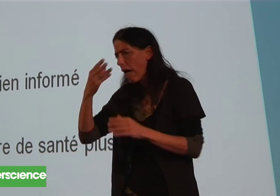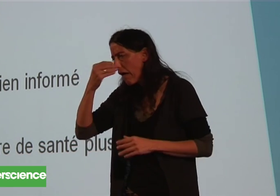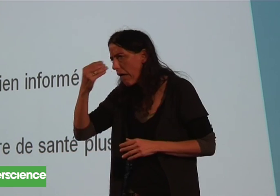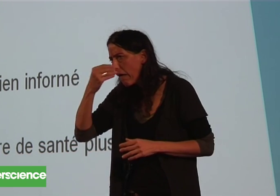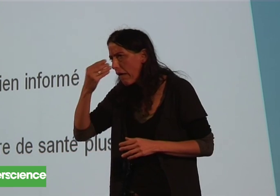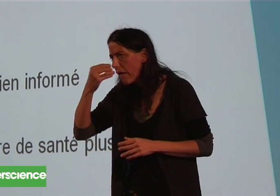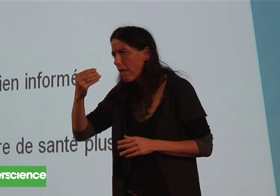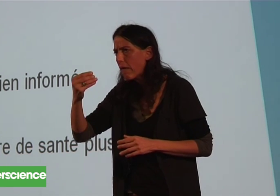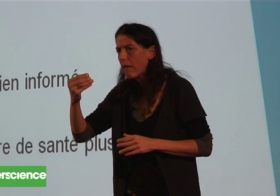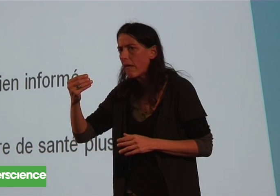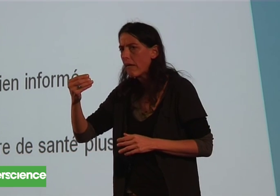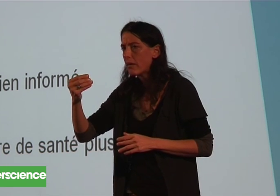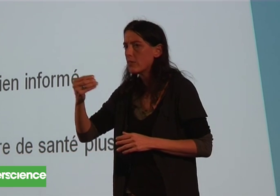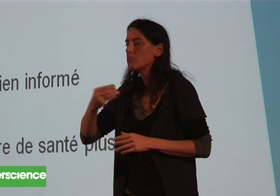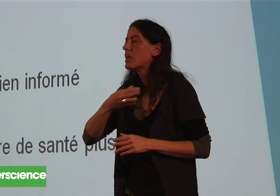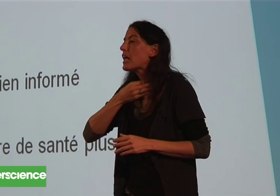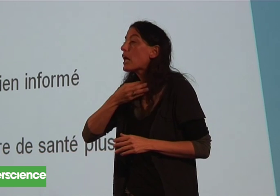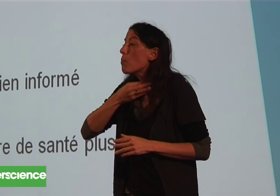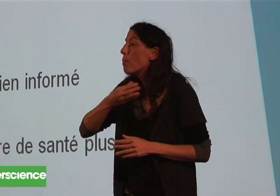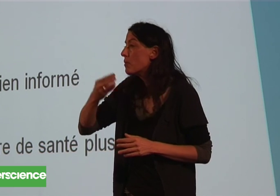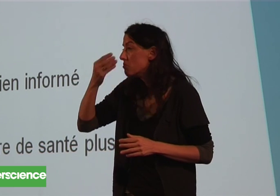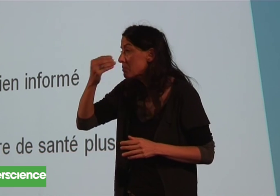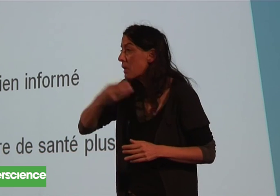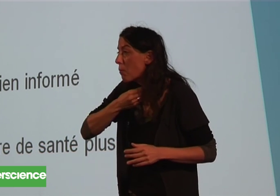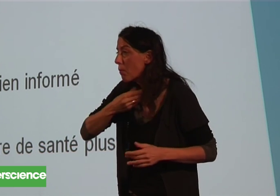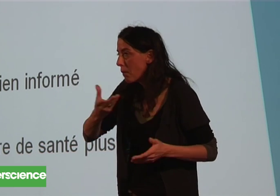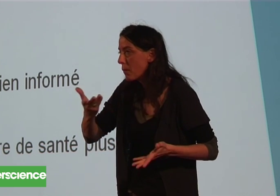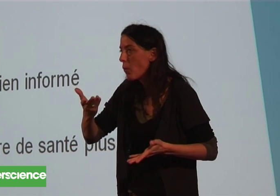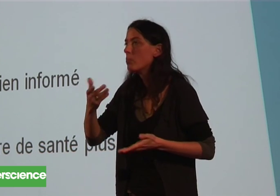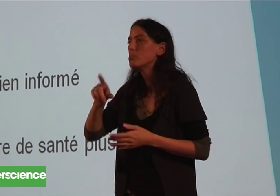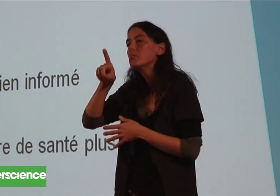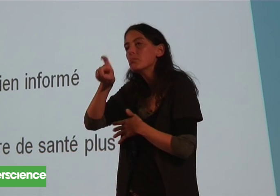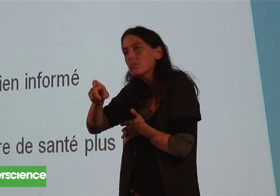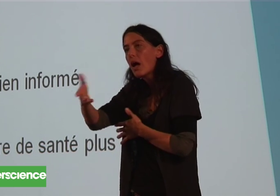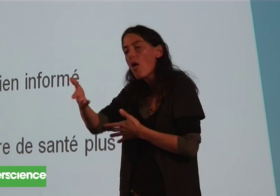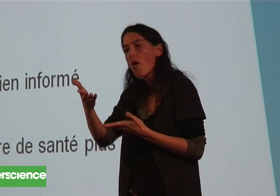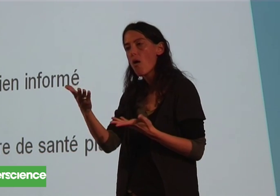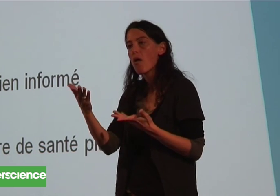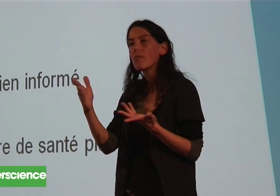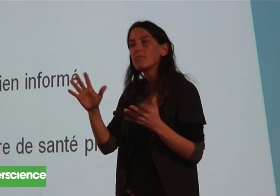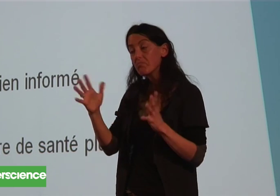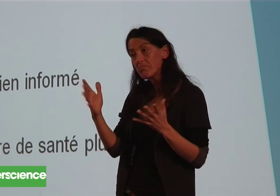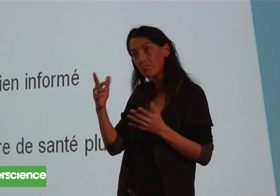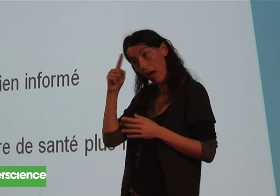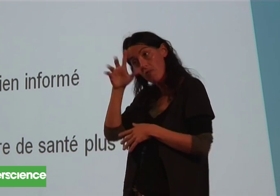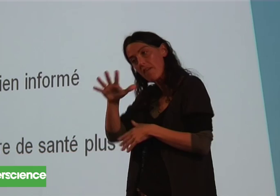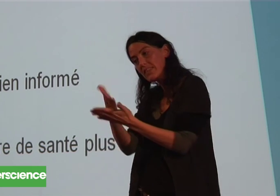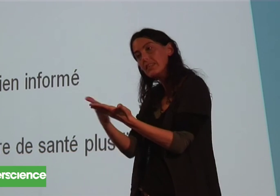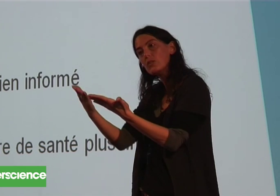notamment sur les modes de transmission de la grippe. Et puis on a également demandé à quel moment une personne devient contagieuse lorsqu'elle est infectée